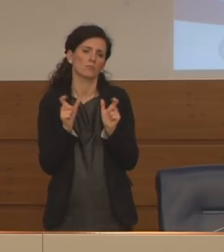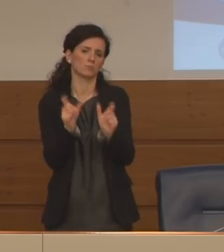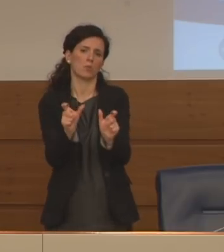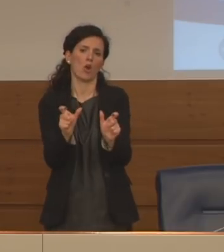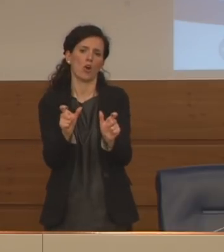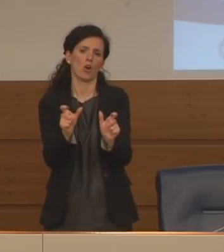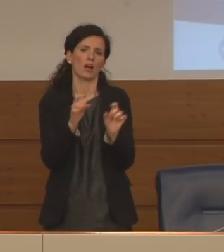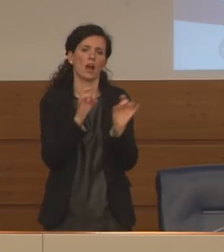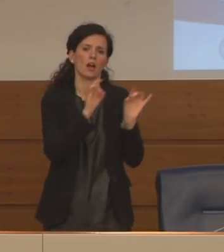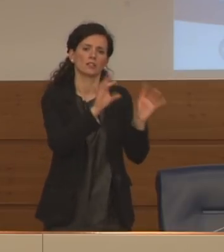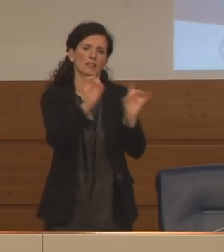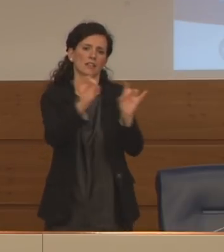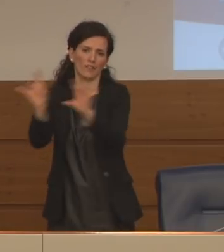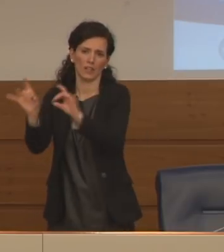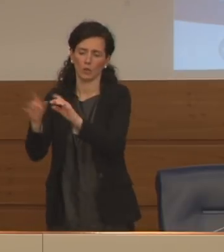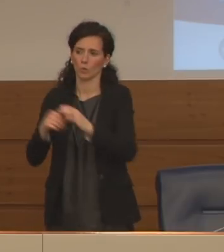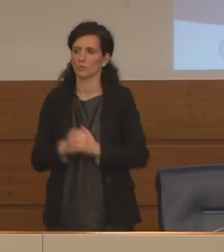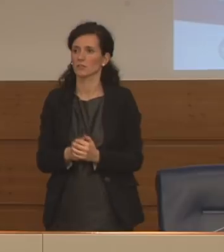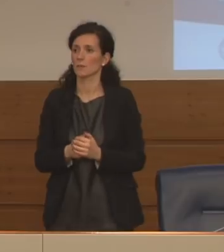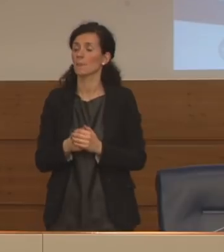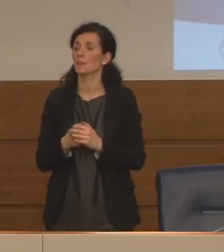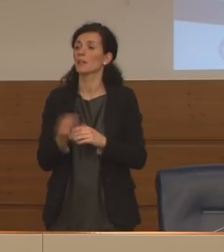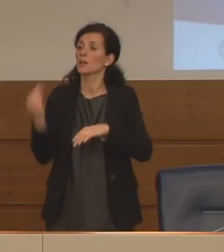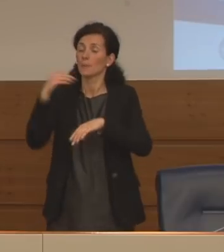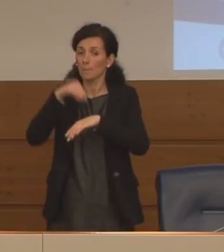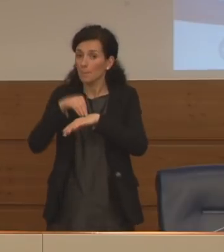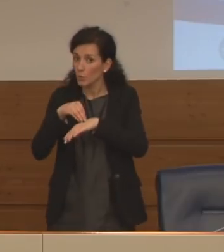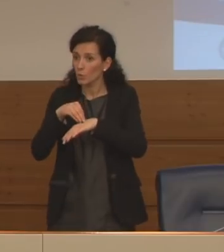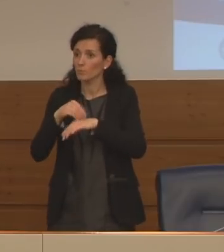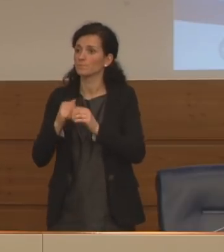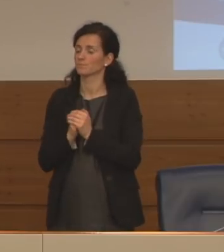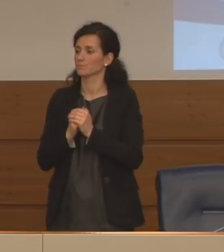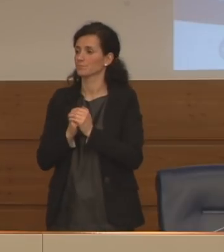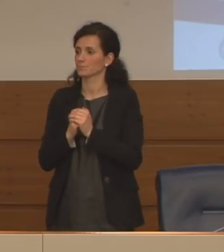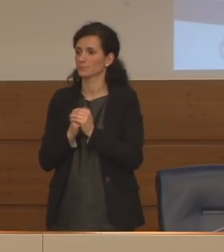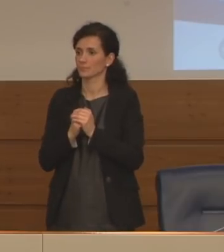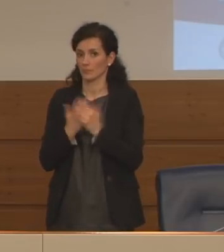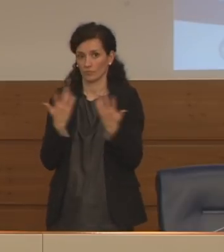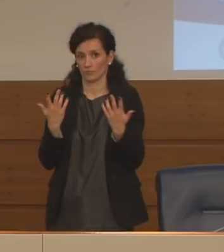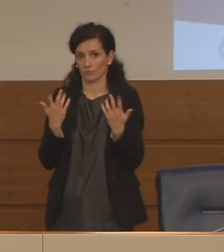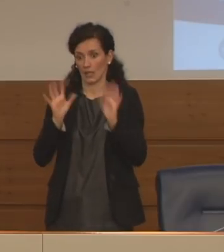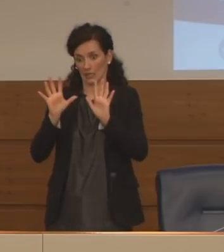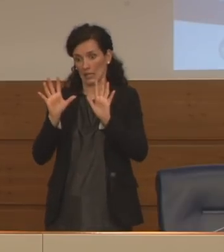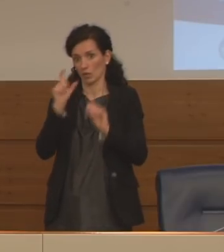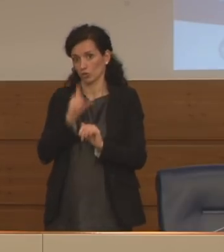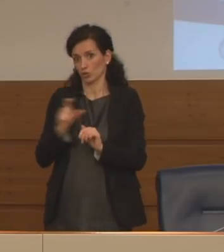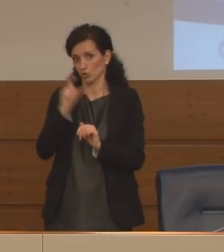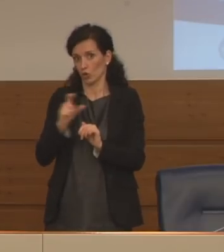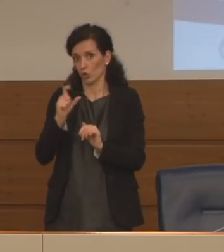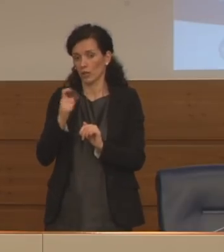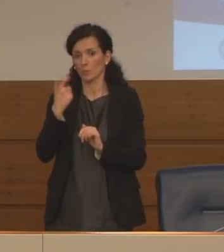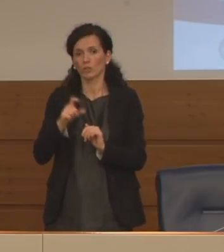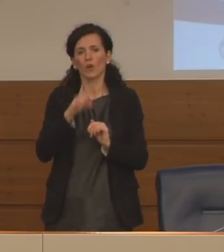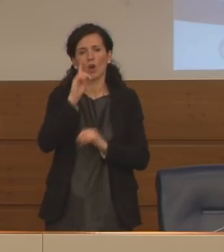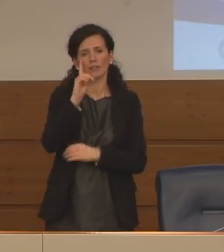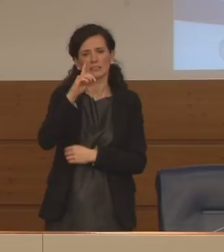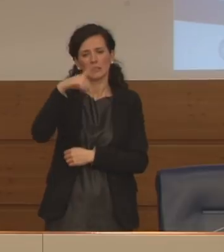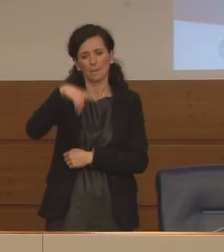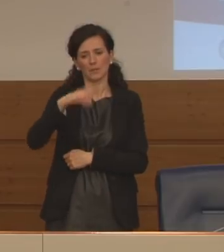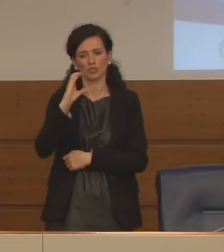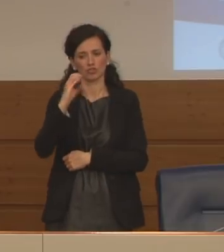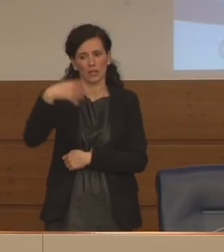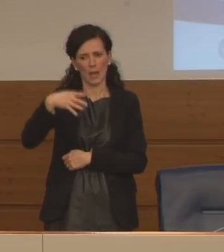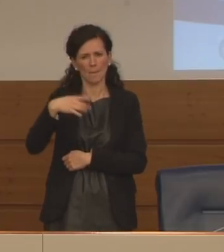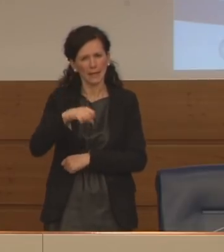diffusione del virus tenga presente poiché sono dieci giorni perché dpcm di mercoledì